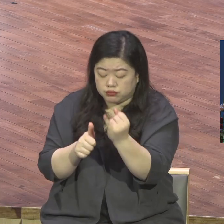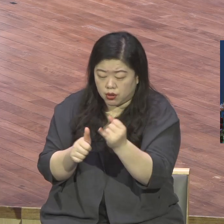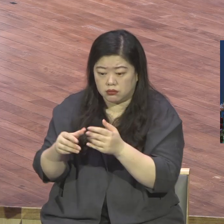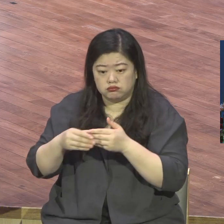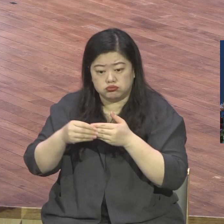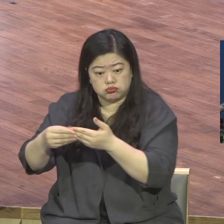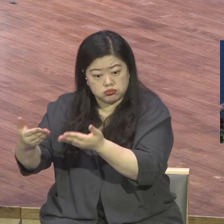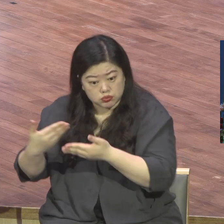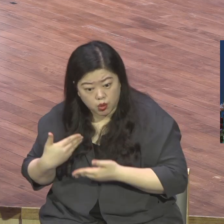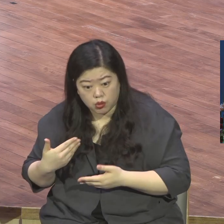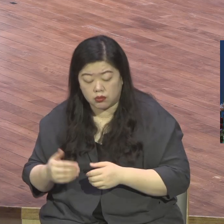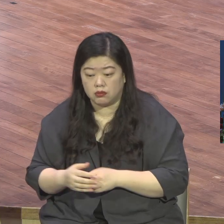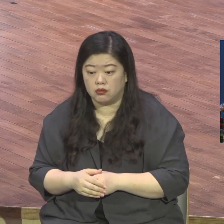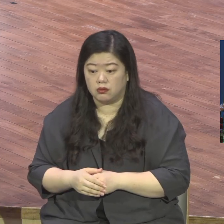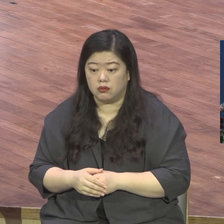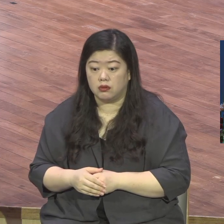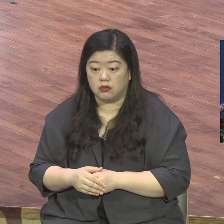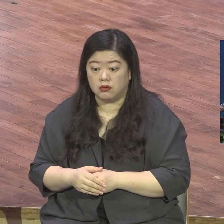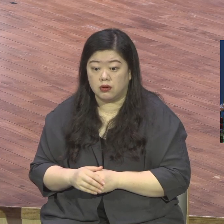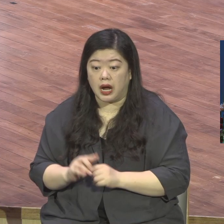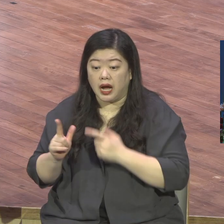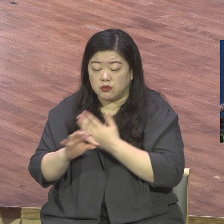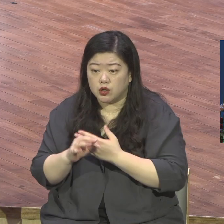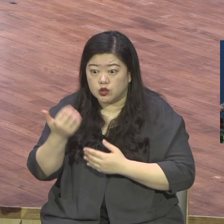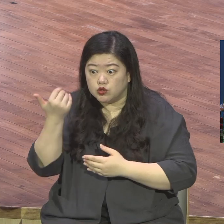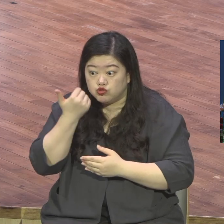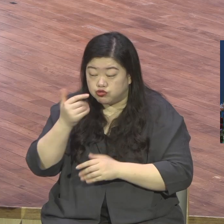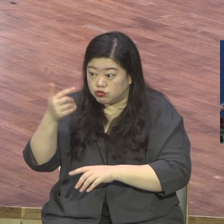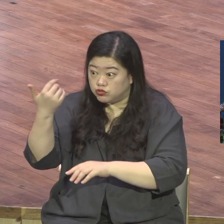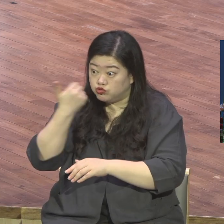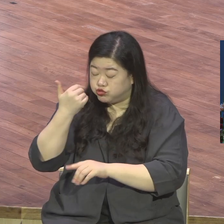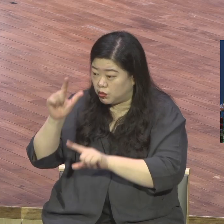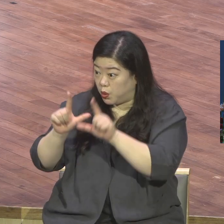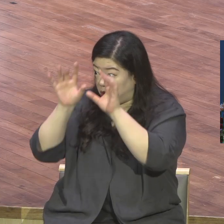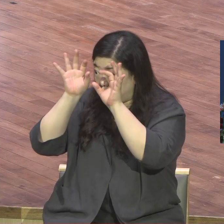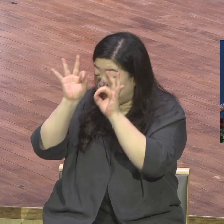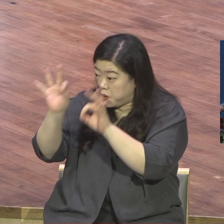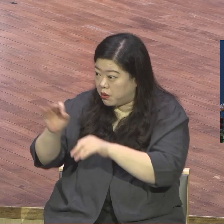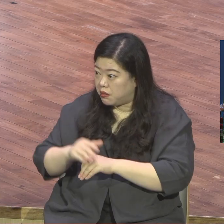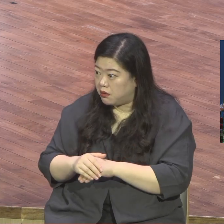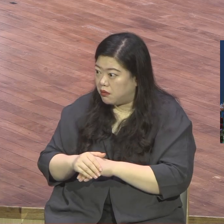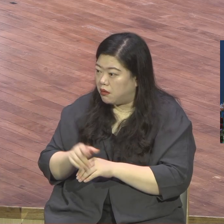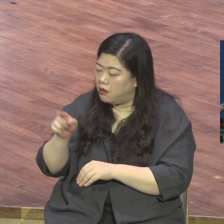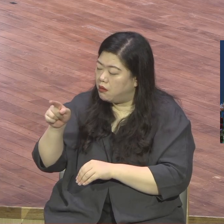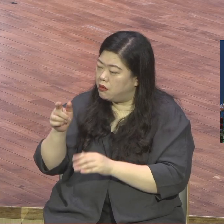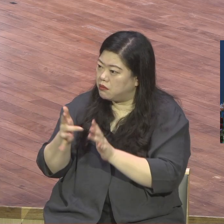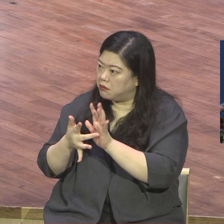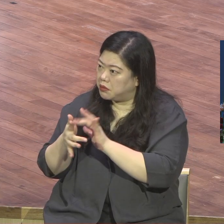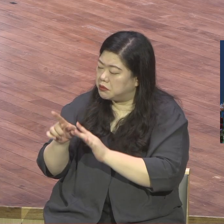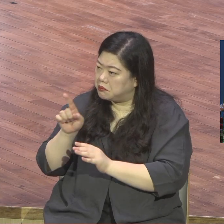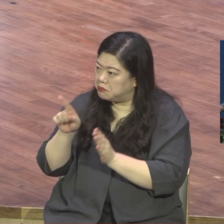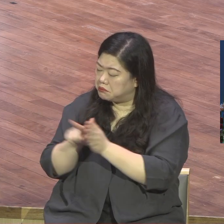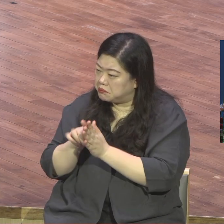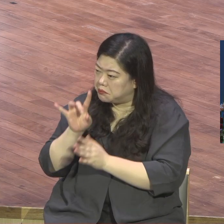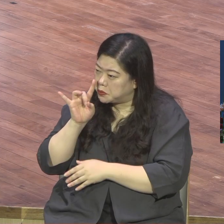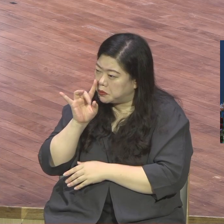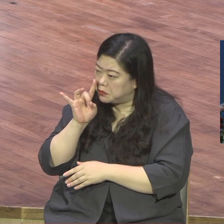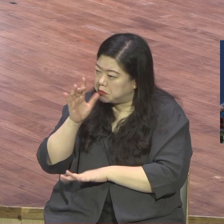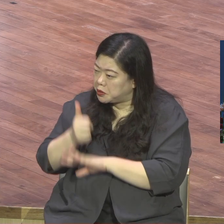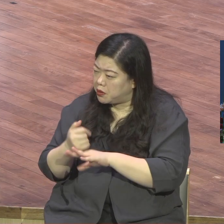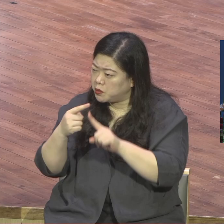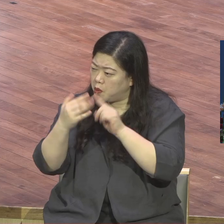화해자가 있었기 때문에 내가 이 자리에 지금 앉아있는 거예요. 하나님과 화해해서 지금 예배 드리는 것입니다.